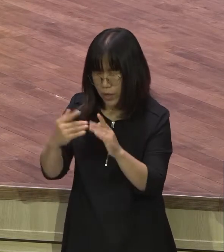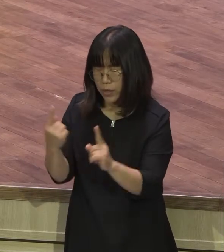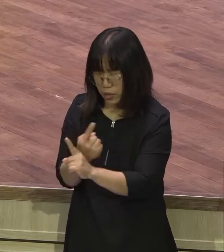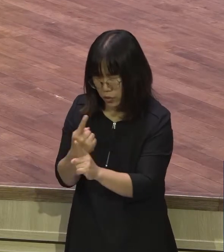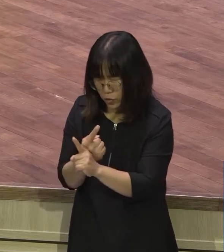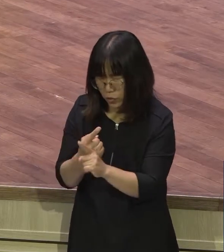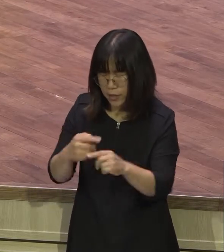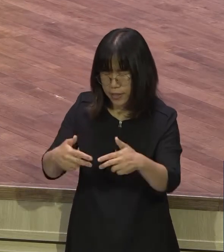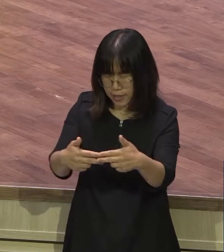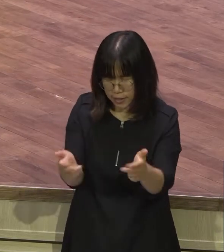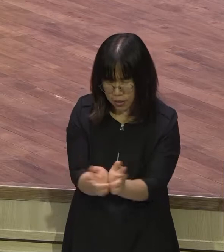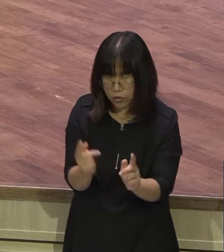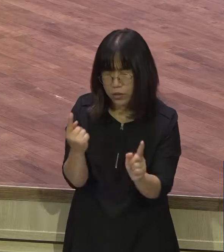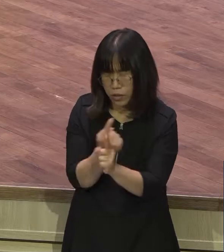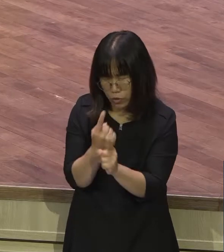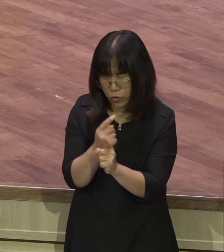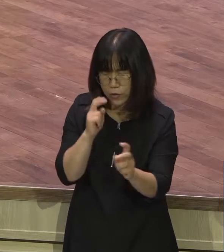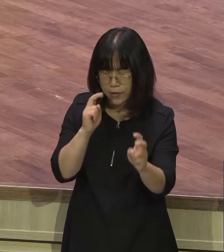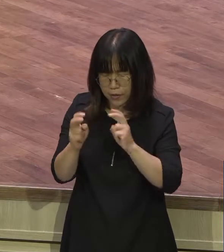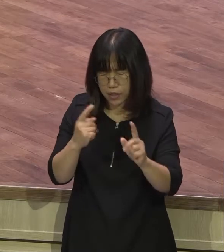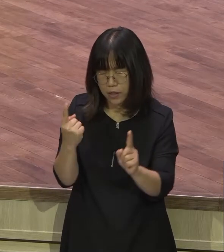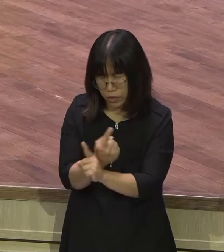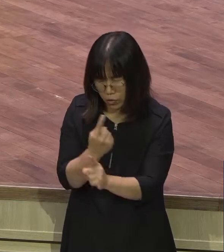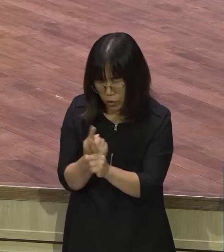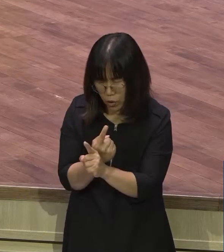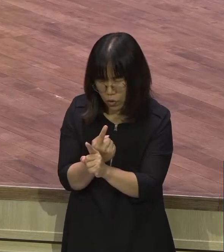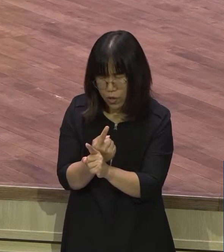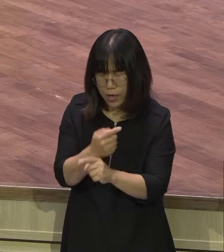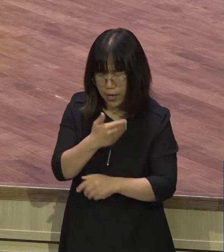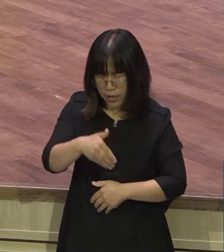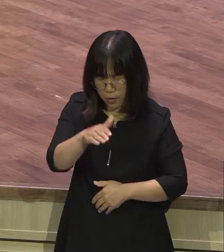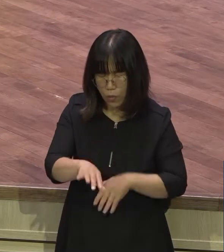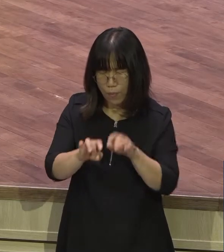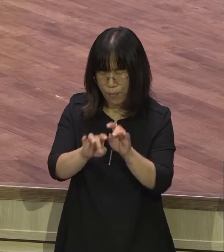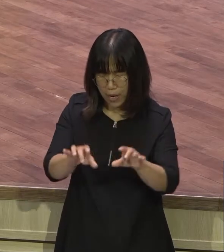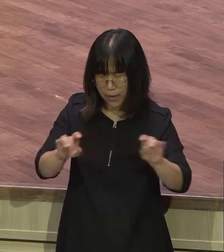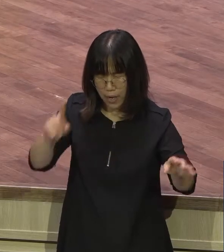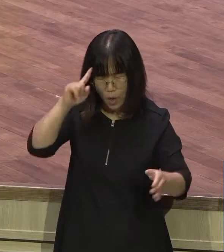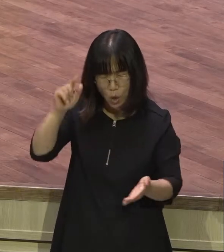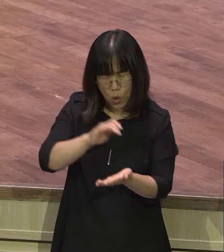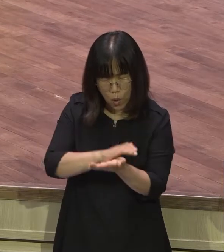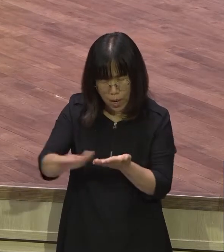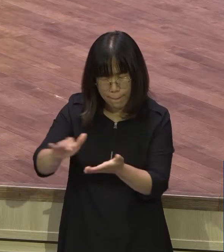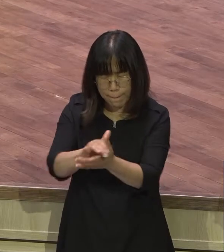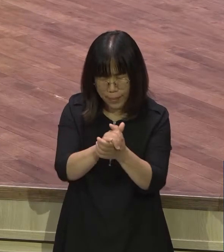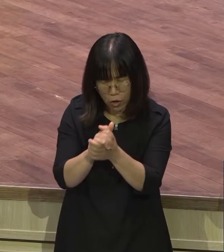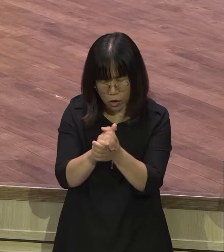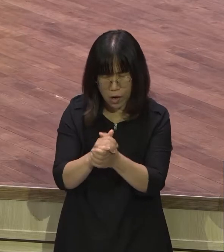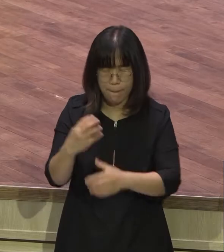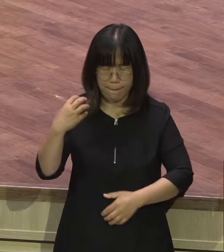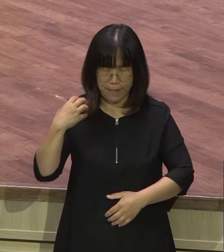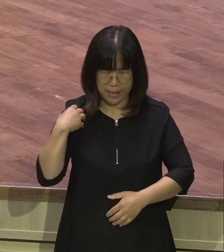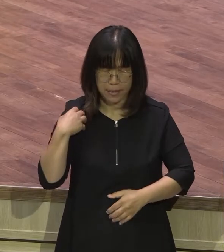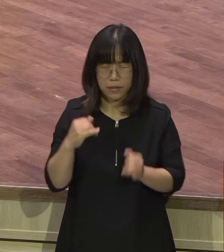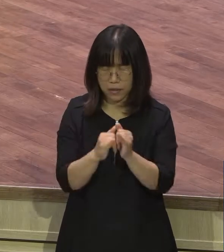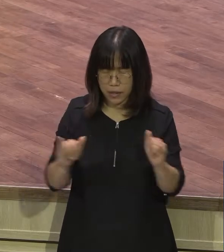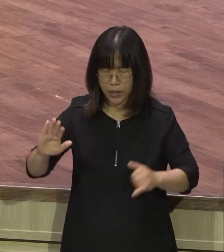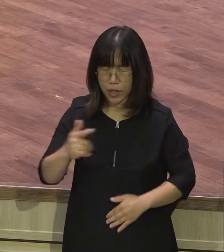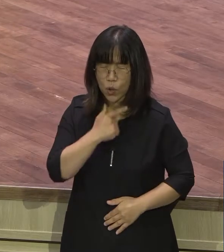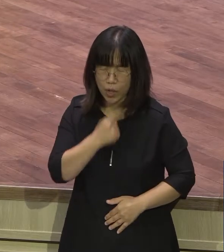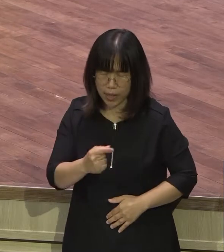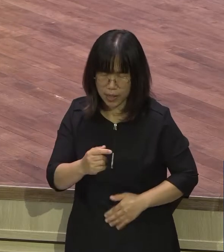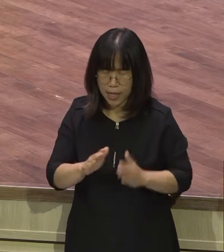지역을 지역을 치유하고 직장을 치유하고 사업장을 치유하면 가는 곳마다 화평케하는 주역되기 원하는 모든 성도들